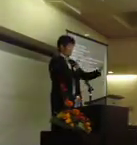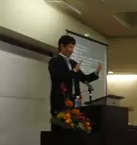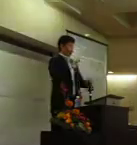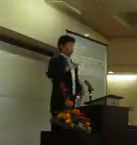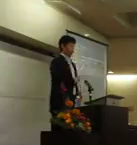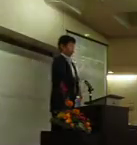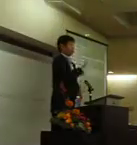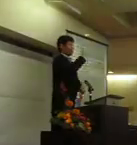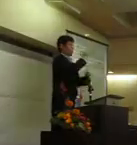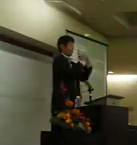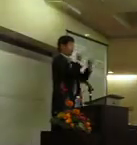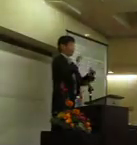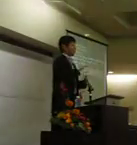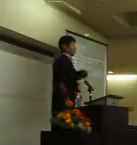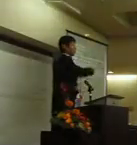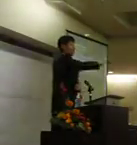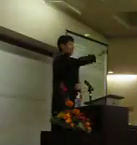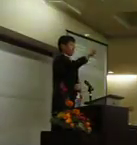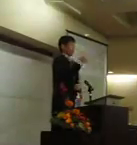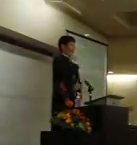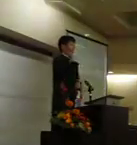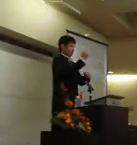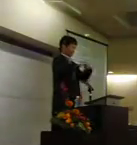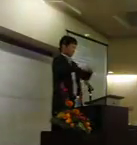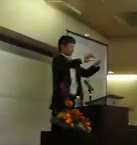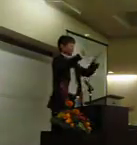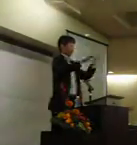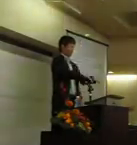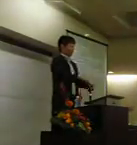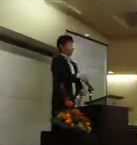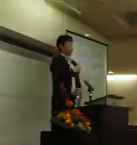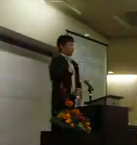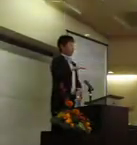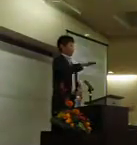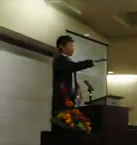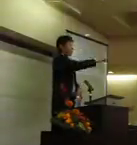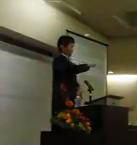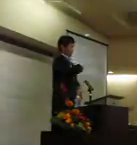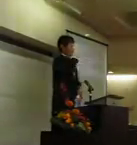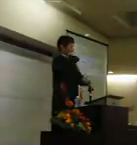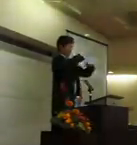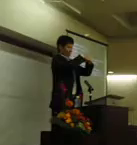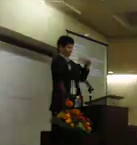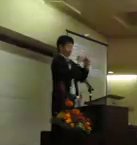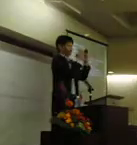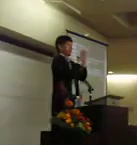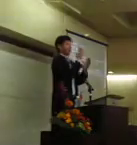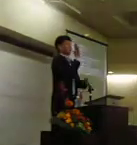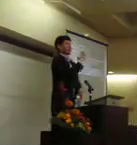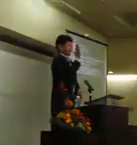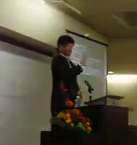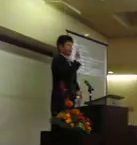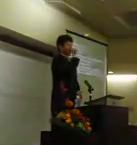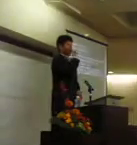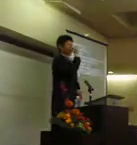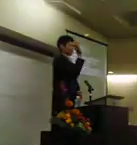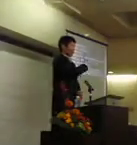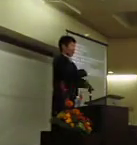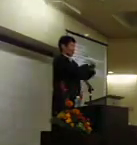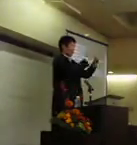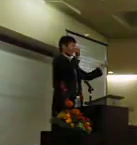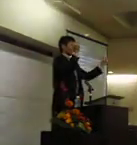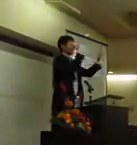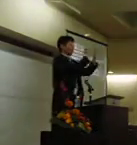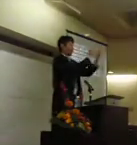私たちに負い目のある者たちを許しました。私たちを試みに合わせないで